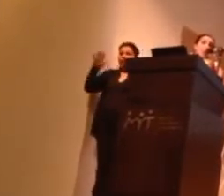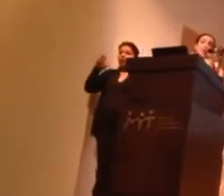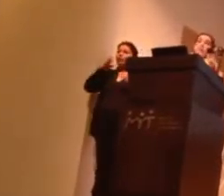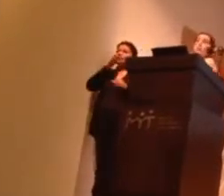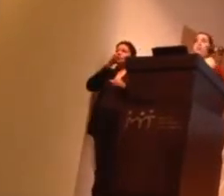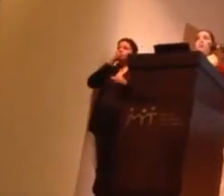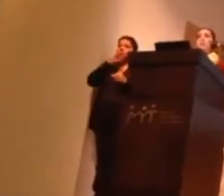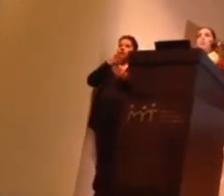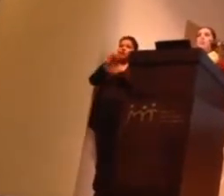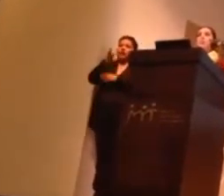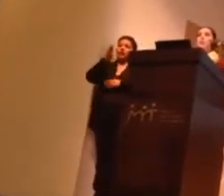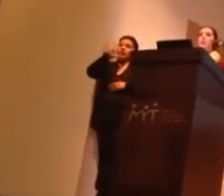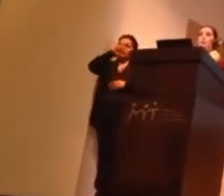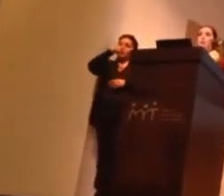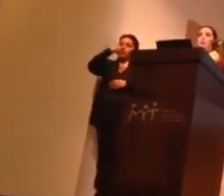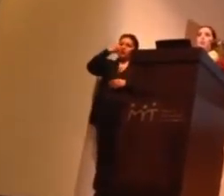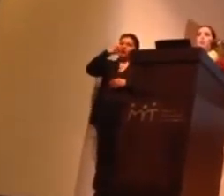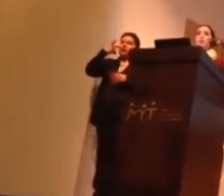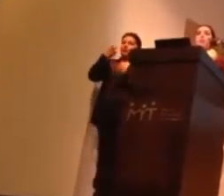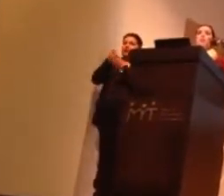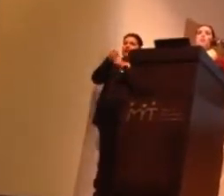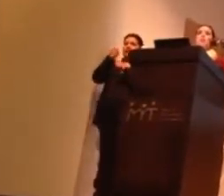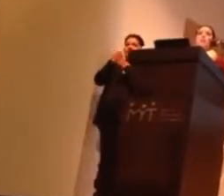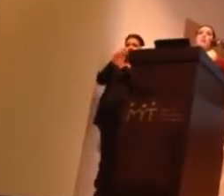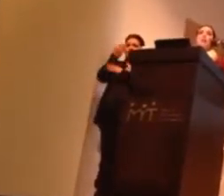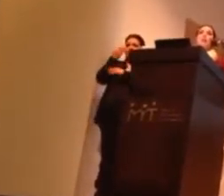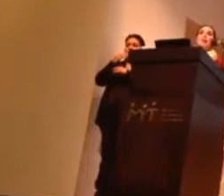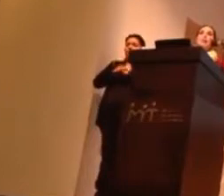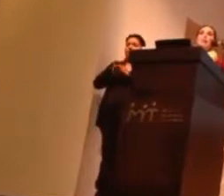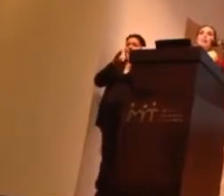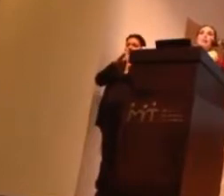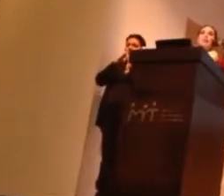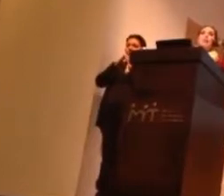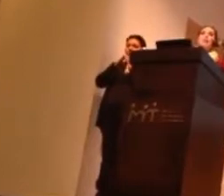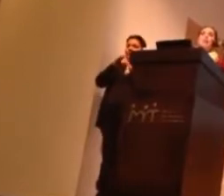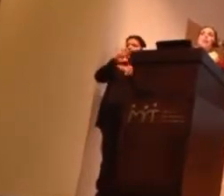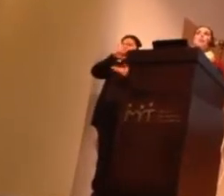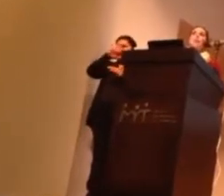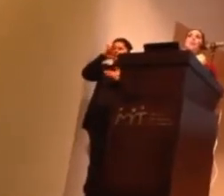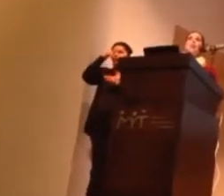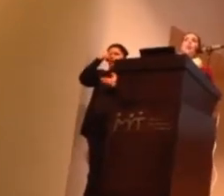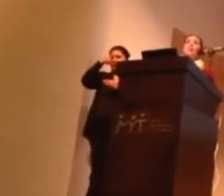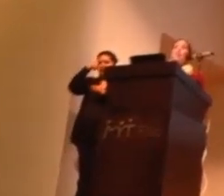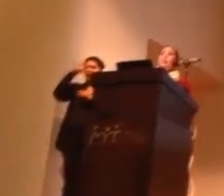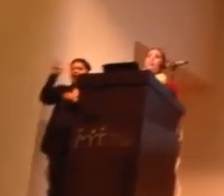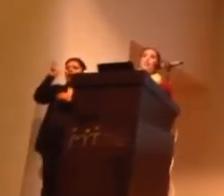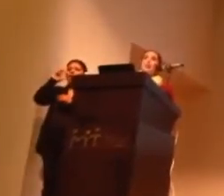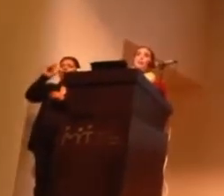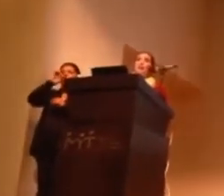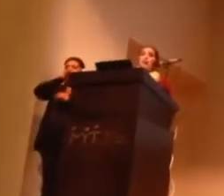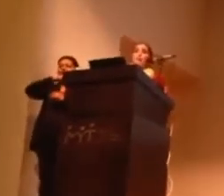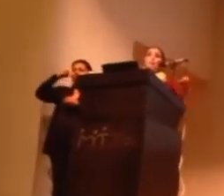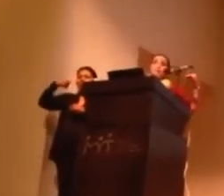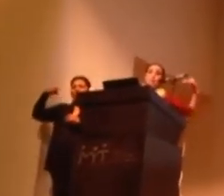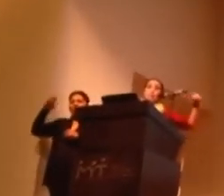salen a las 5 o 6 de la mañana a su casa. Y es precisamente a las 5 o las 6 de la mañana cuando la onda delta